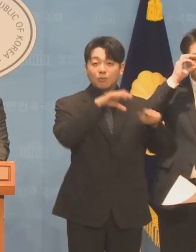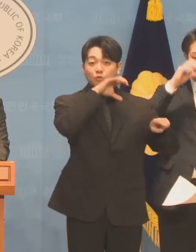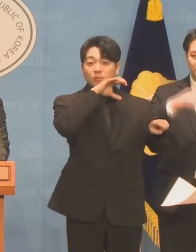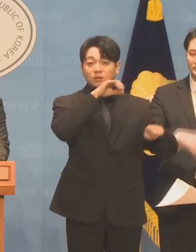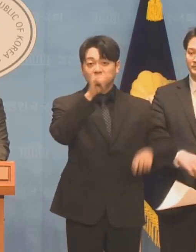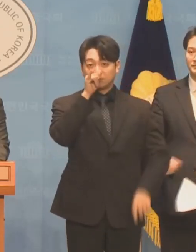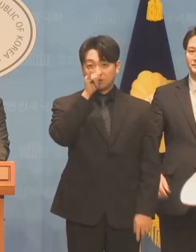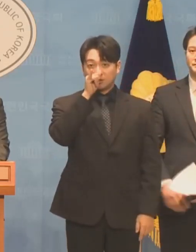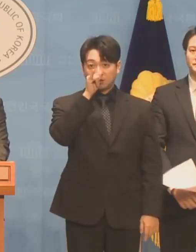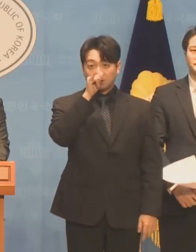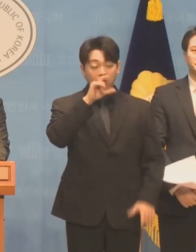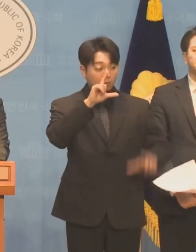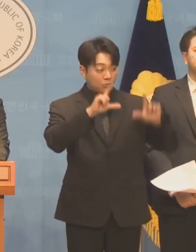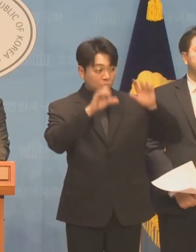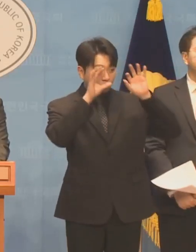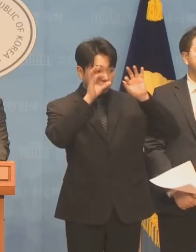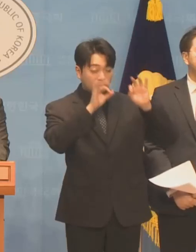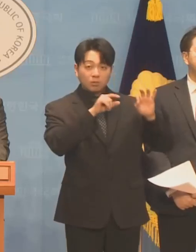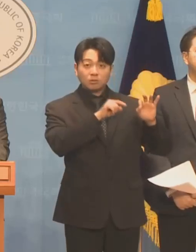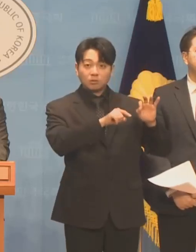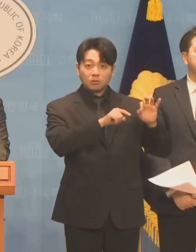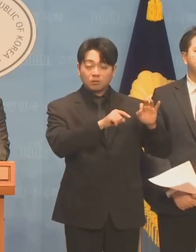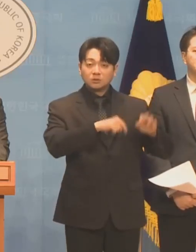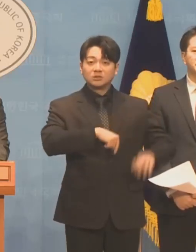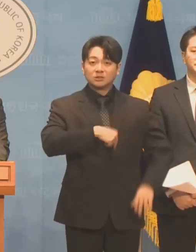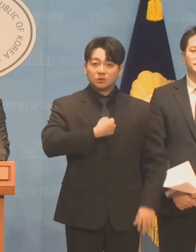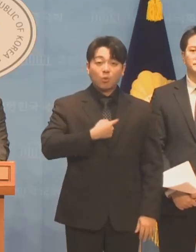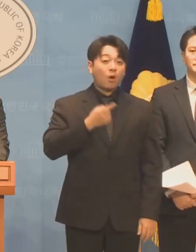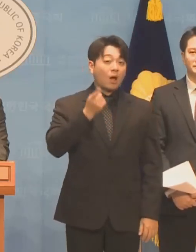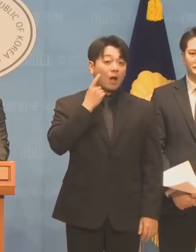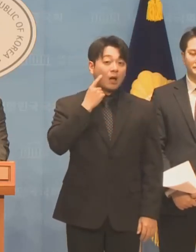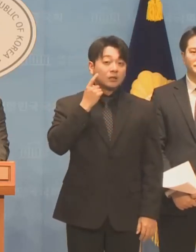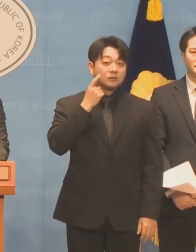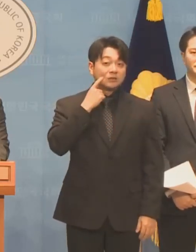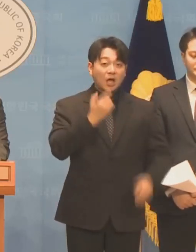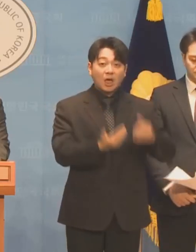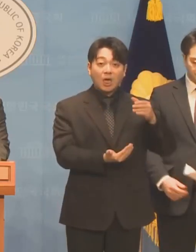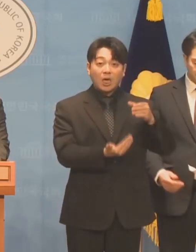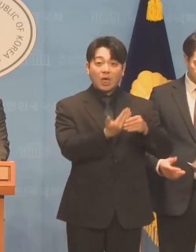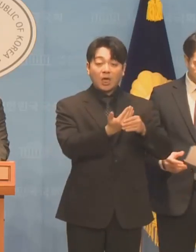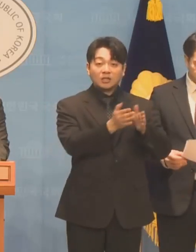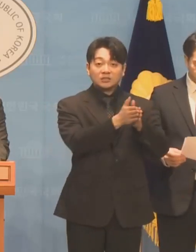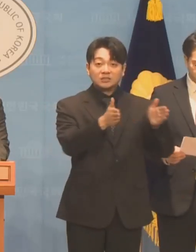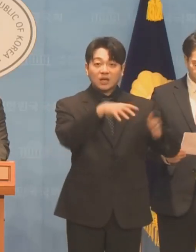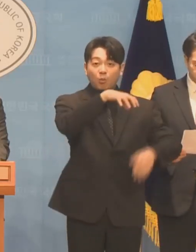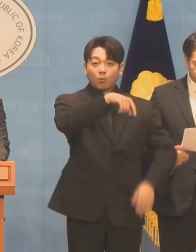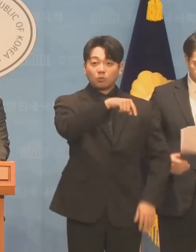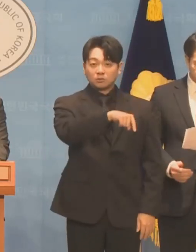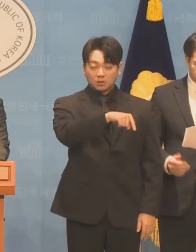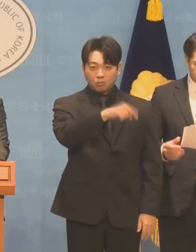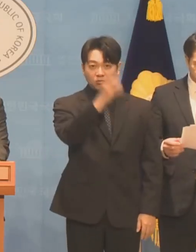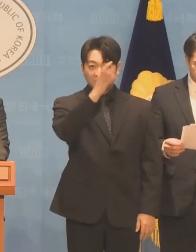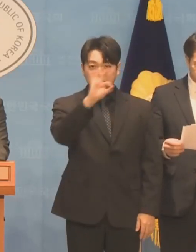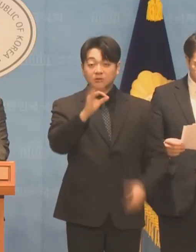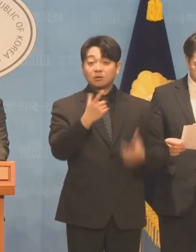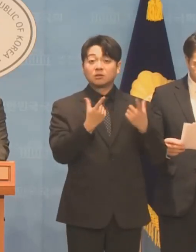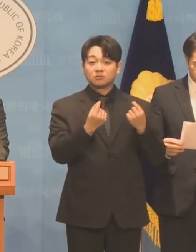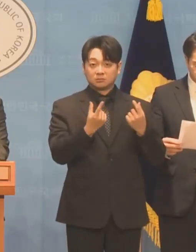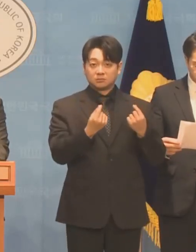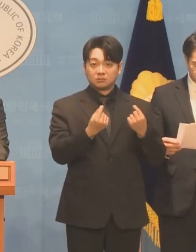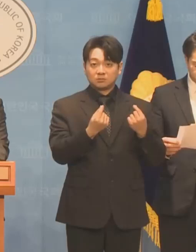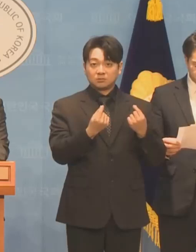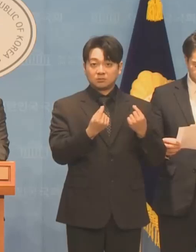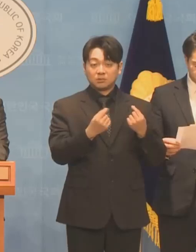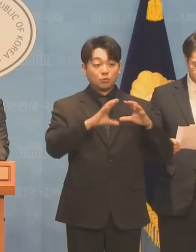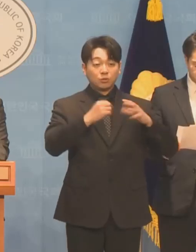반응을 보면 스스로 가짜뉴스 진원지라고 자인하는 듯합니다. 국힘은 이미 과거